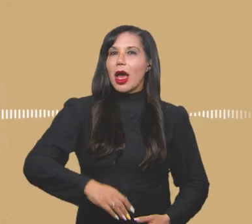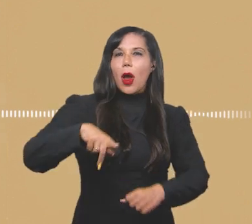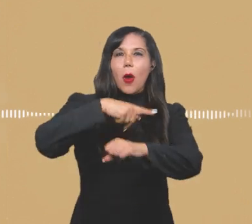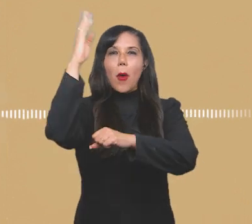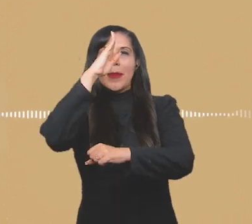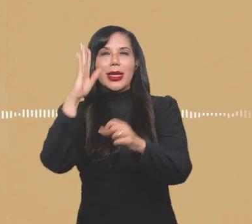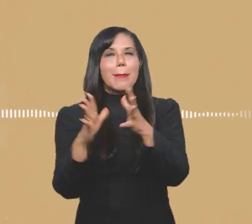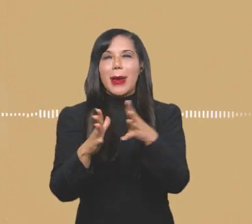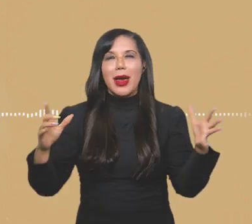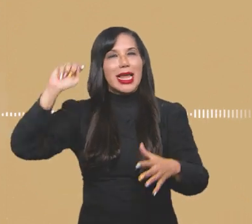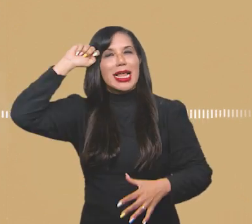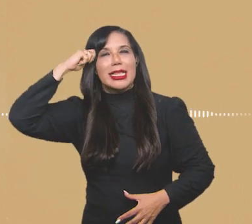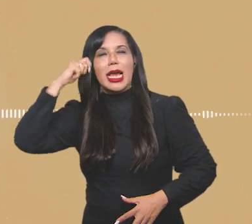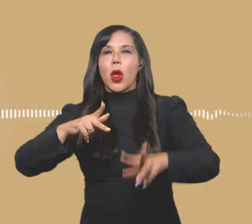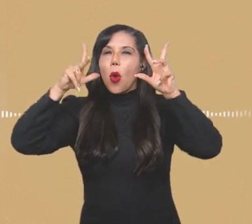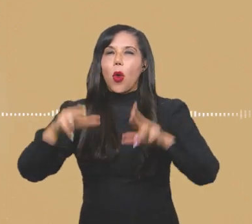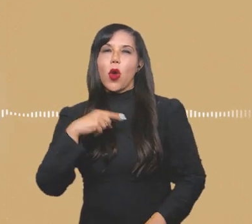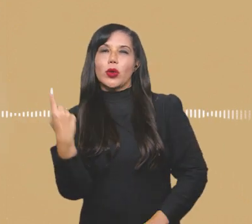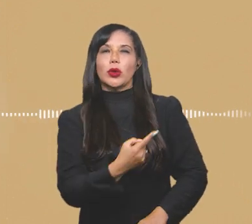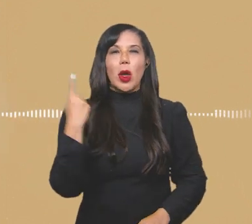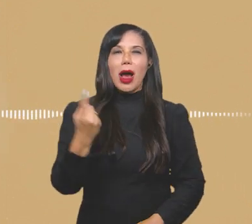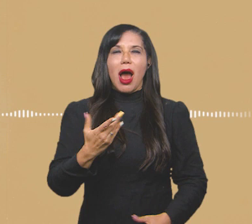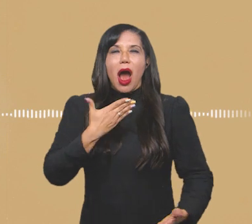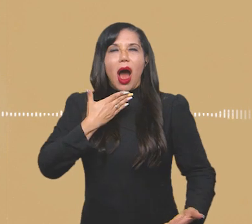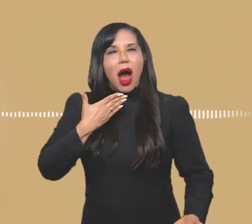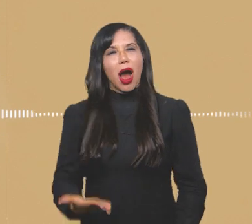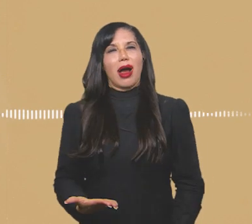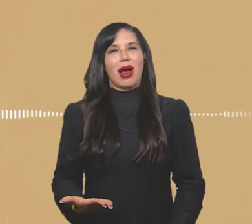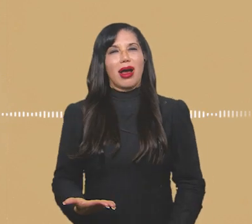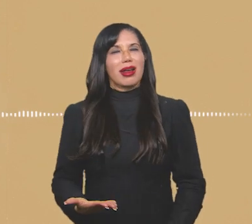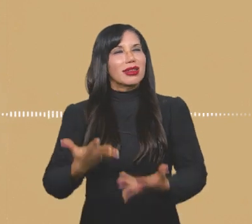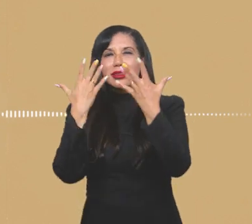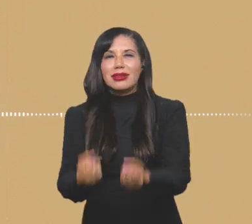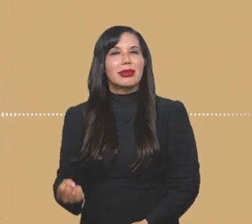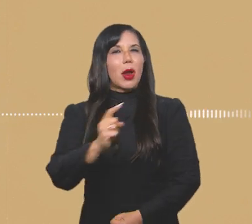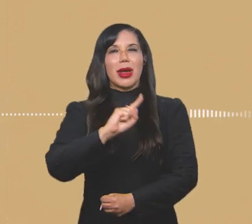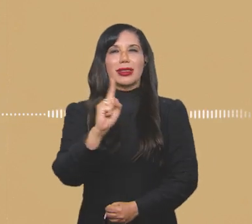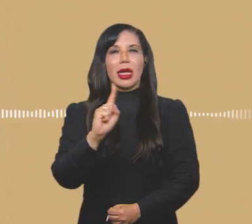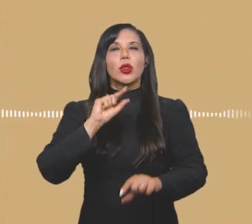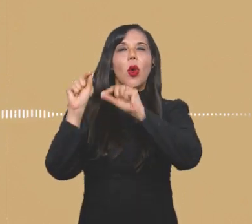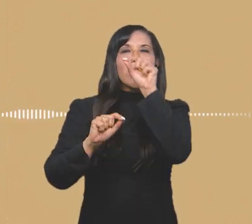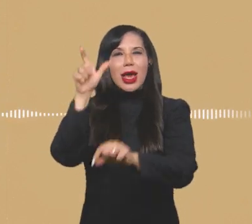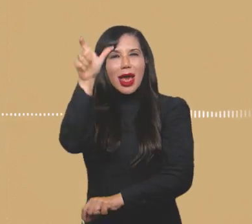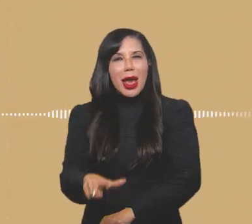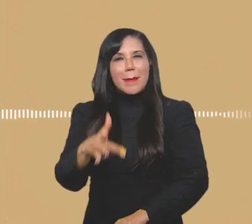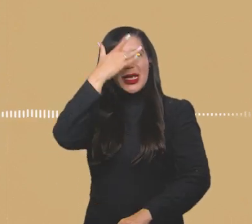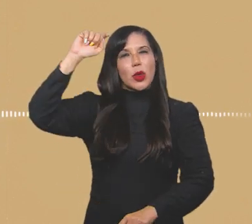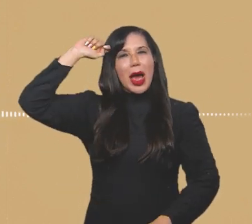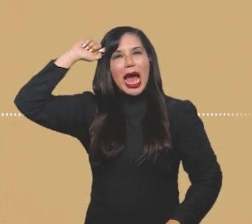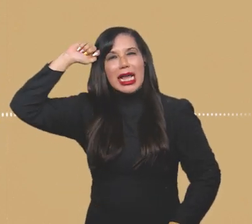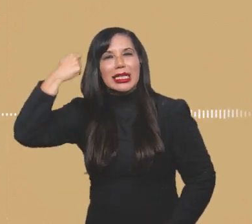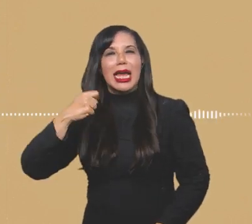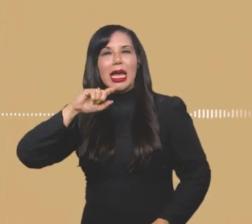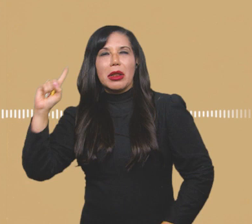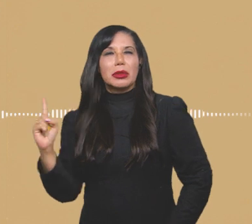Um país de maioria negra como o nosso é escandaloso, é intolerável que o negro